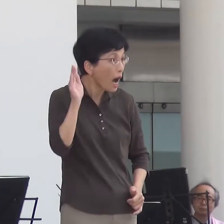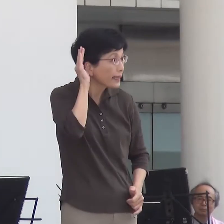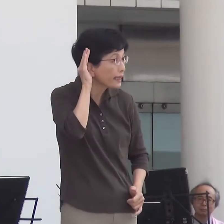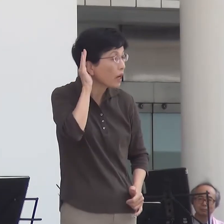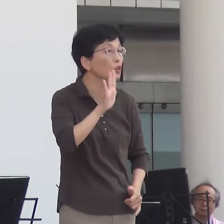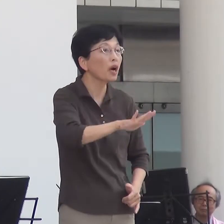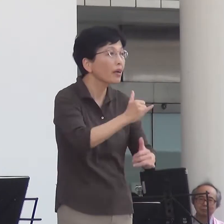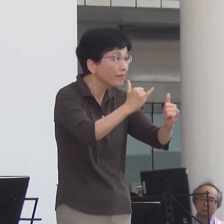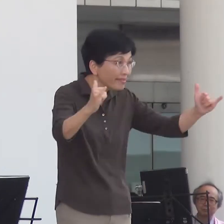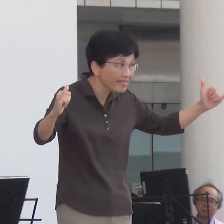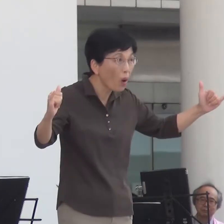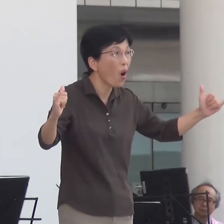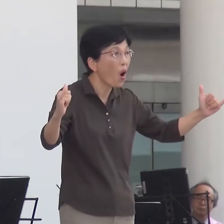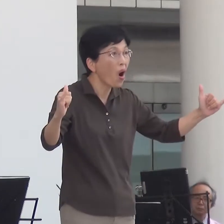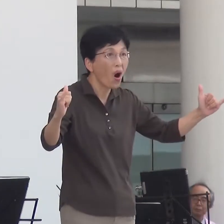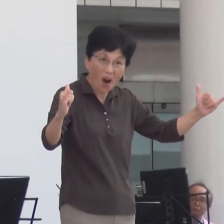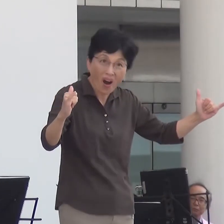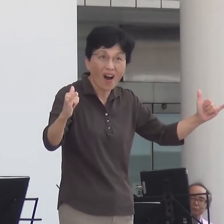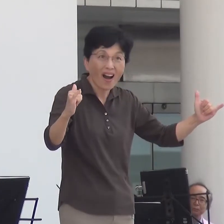ことがある方、